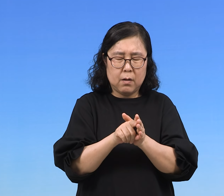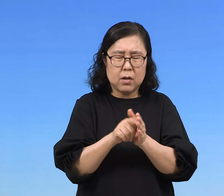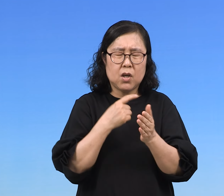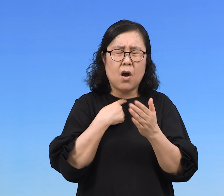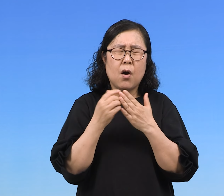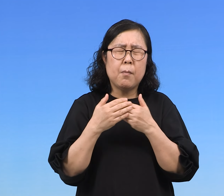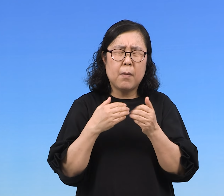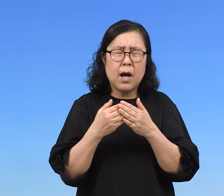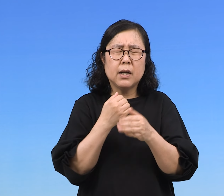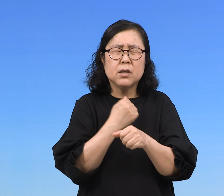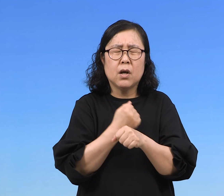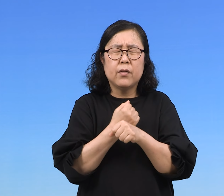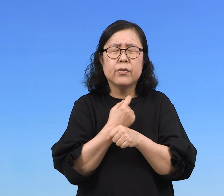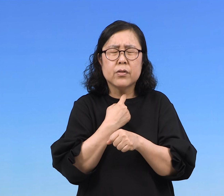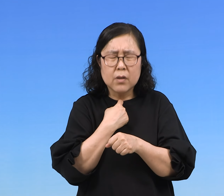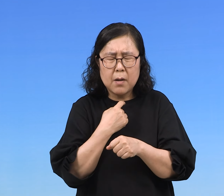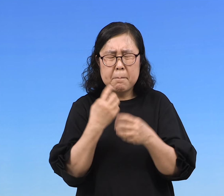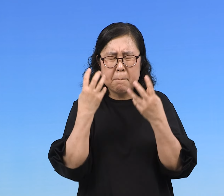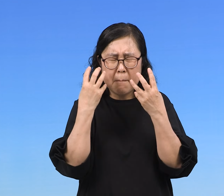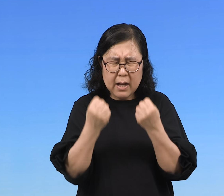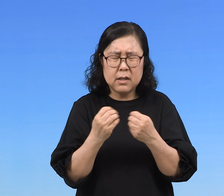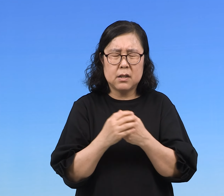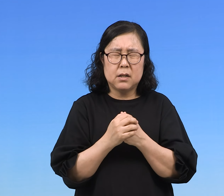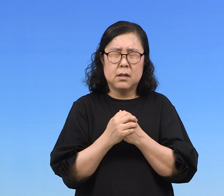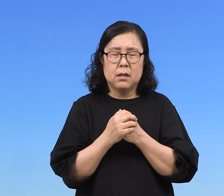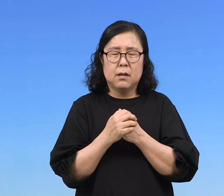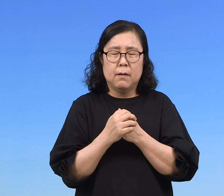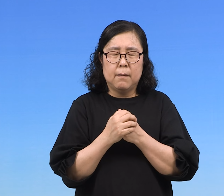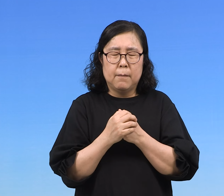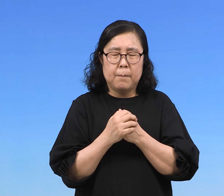치루내셔야 했던 그 많은